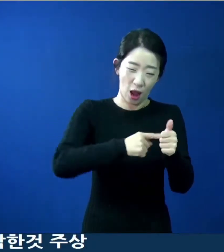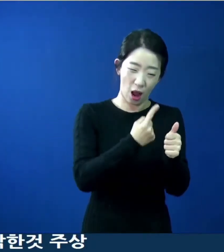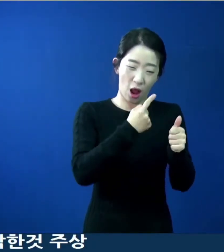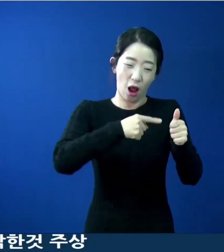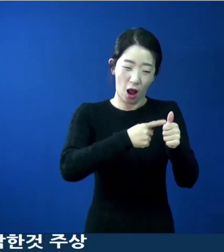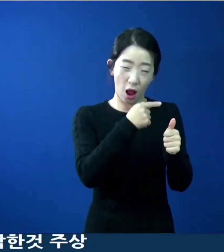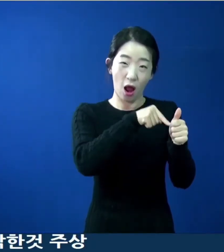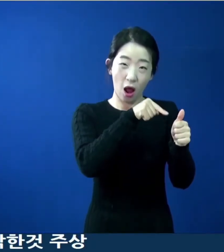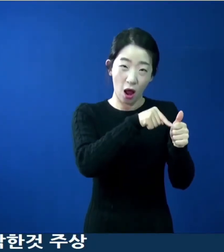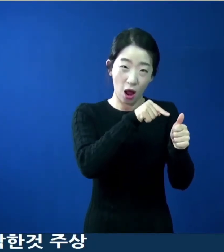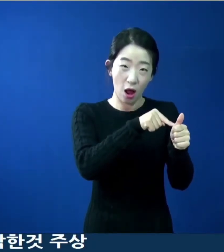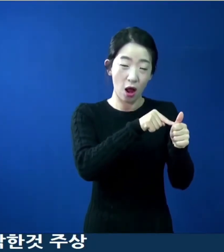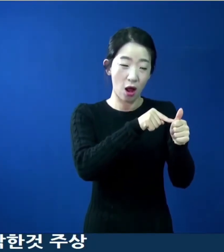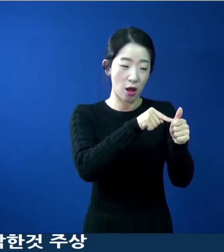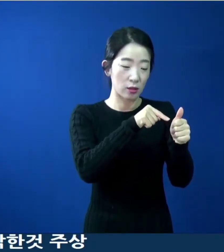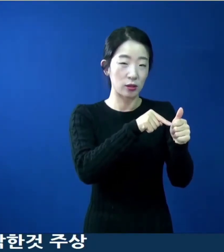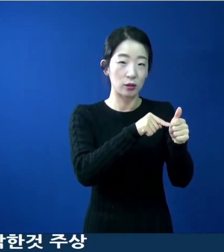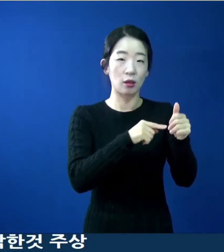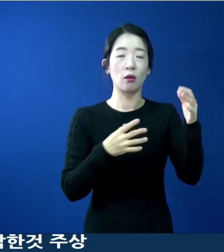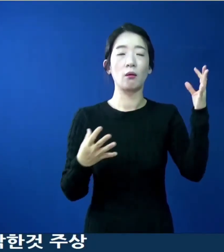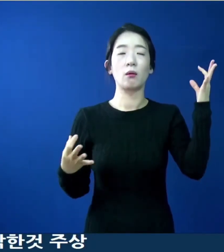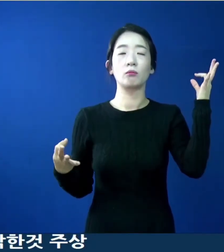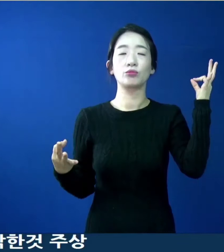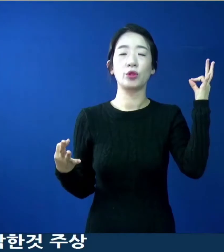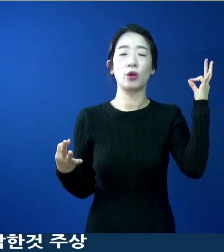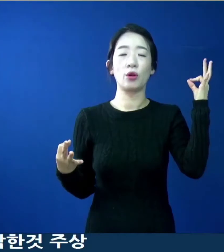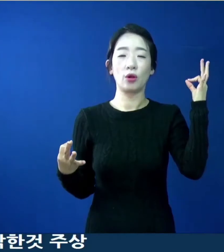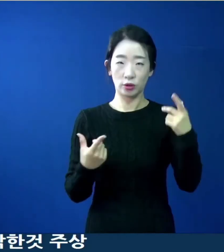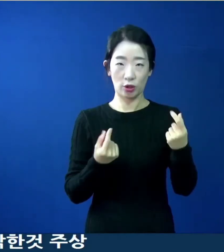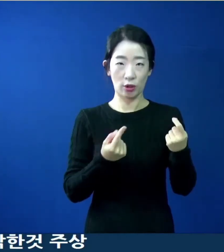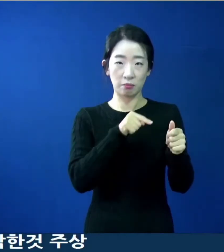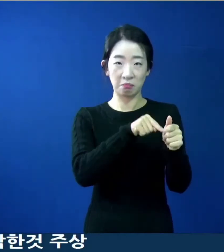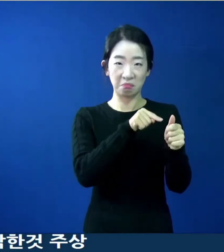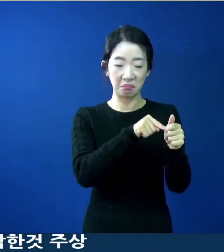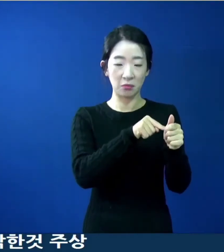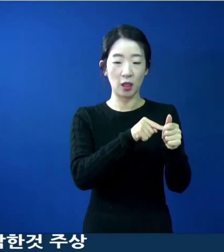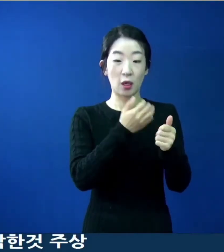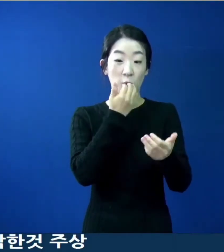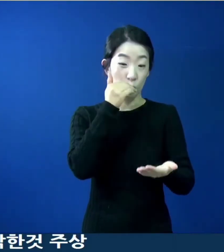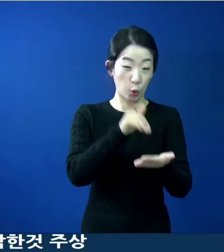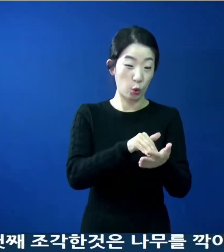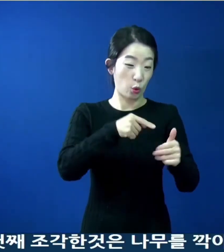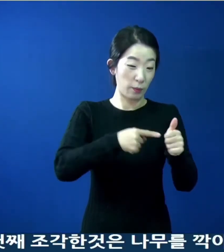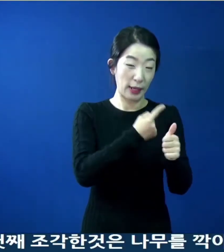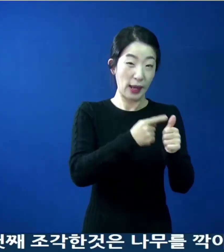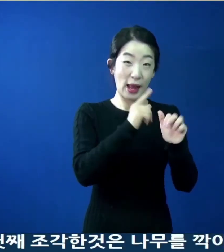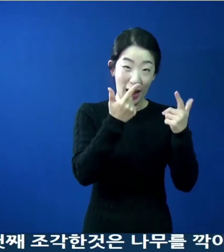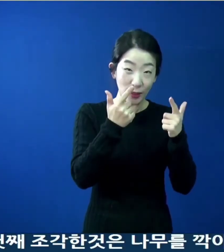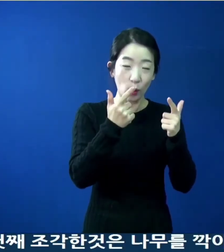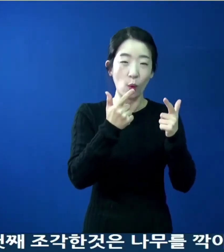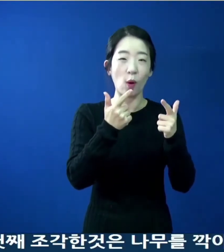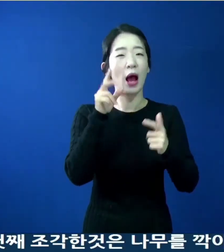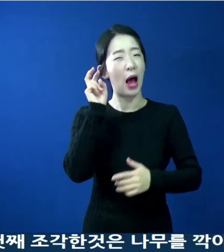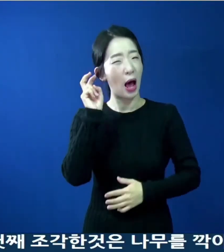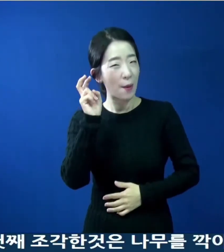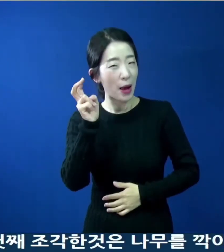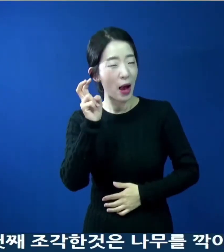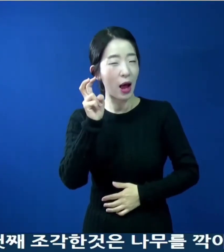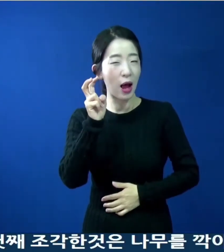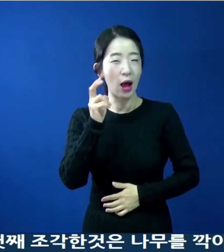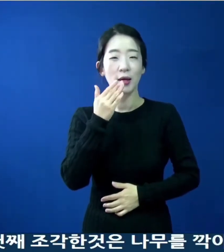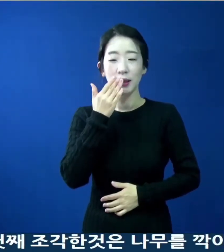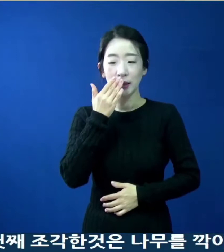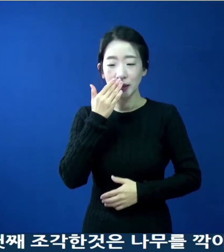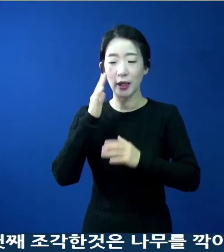것은 이렇게 부처상처럼 돌 이렇게 쪼아 만든 석상이라기보다는 아마도 이스라엘